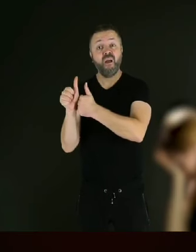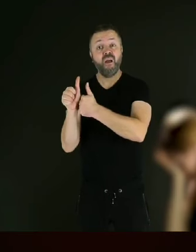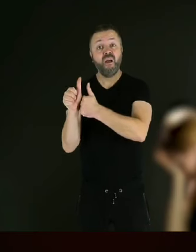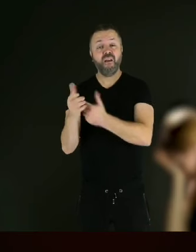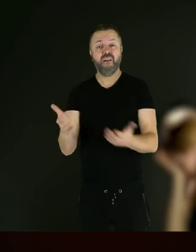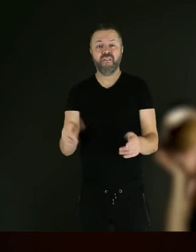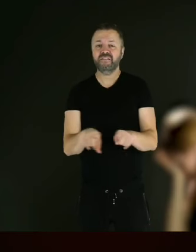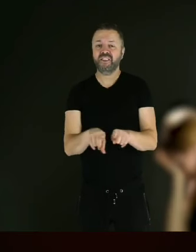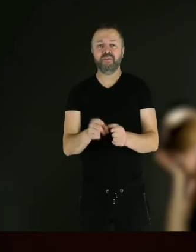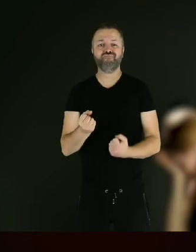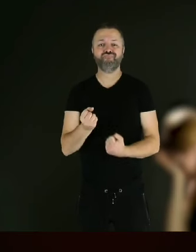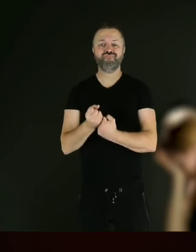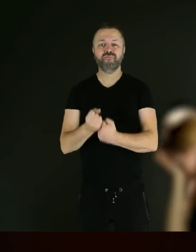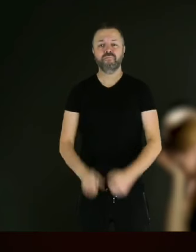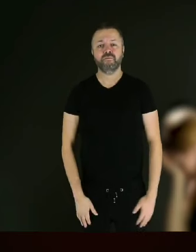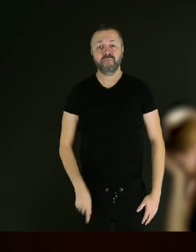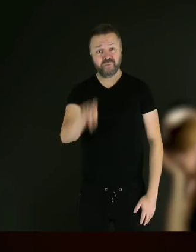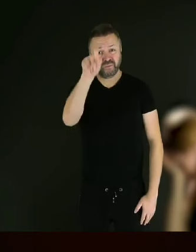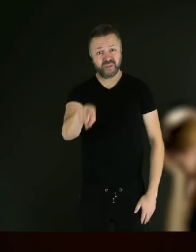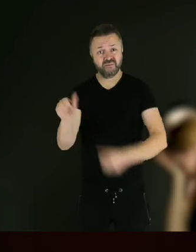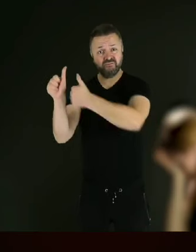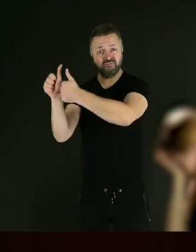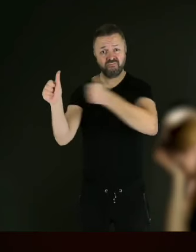Вот и я даже не понимаю, как тебе это удалось?